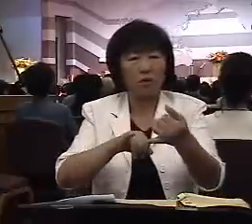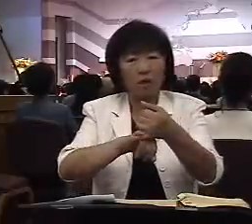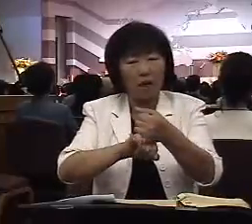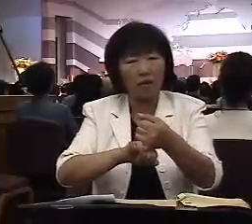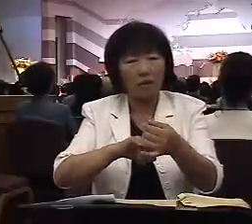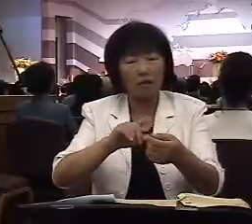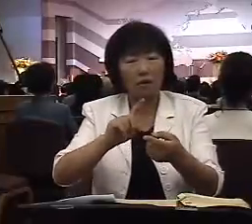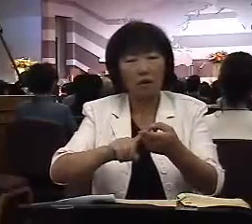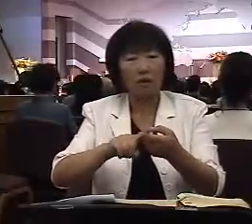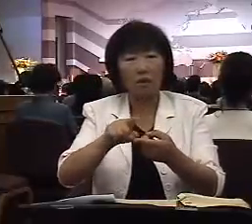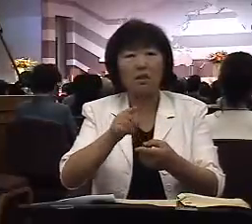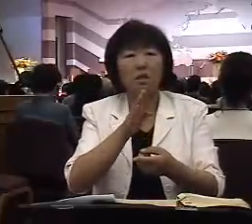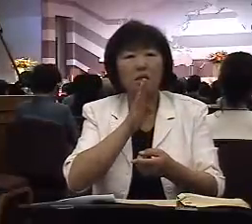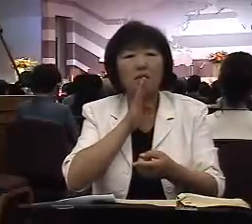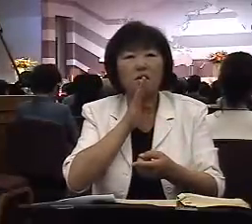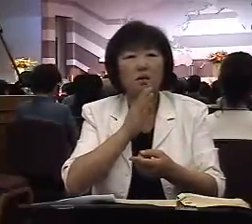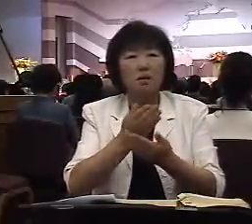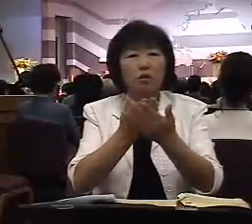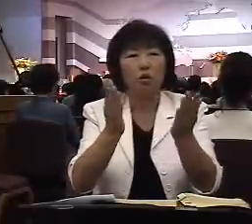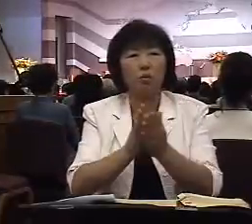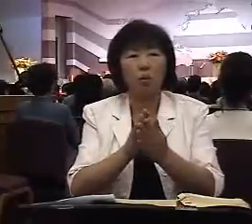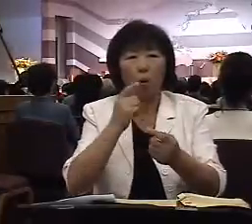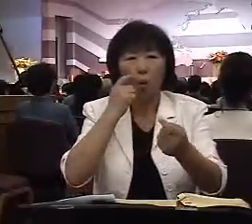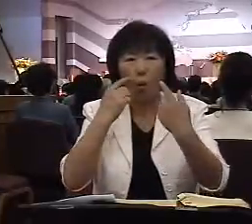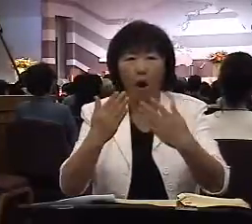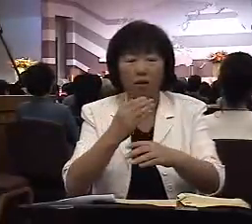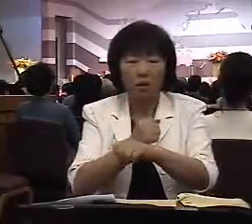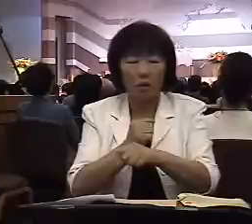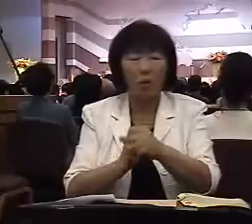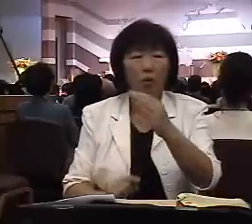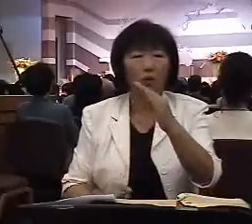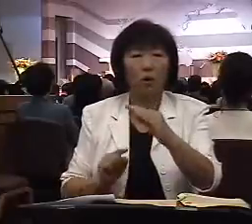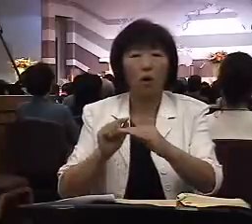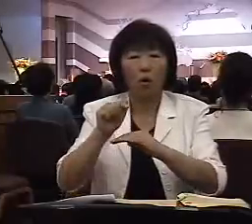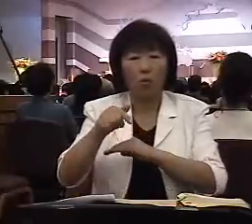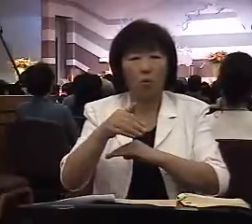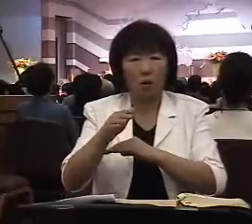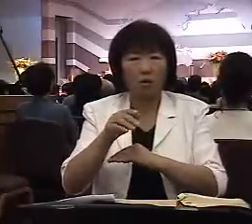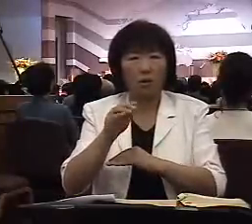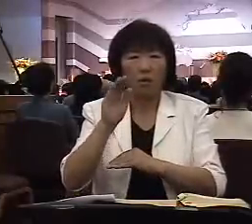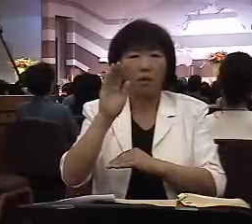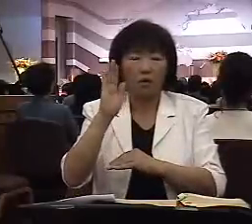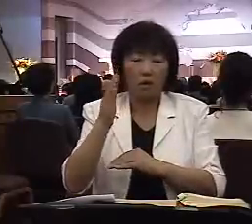것인데, 이 사실을 여러분 확실히 하고 넘어가셔야 하겠다는 것입니다.